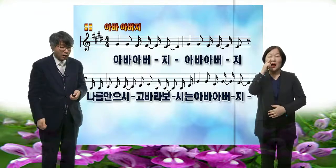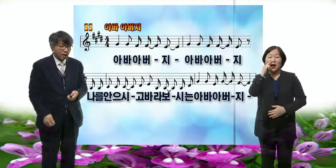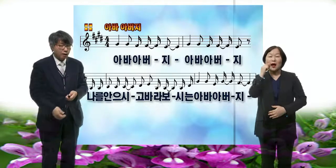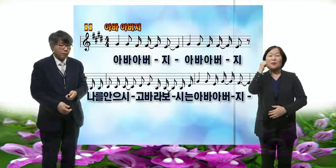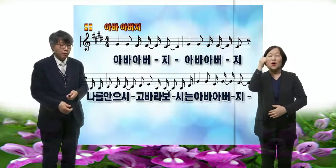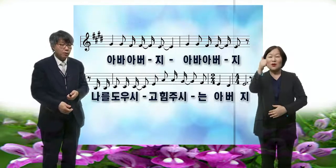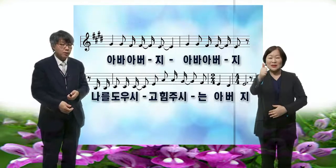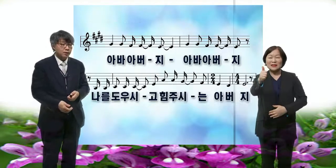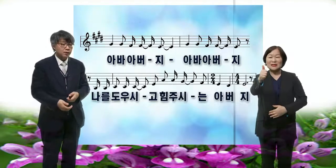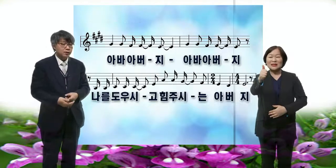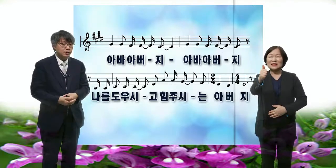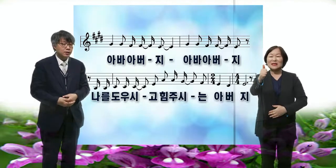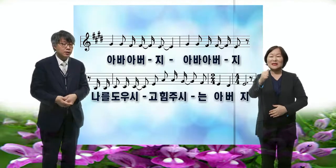아바 아버지,